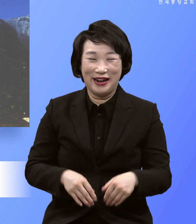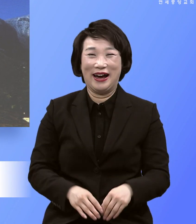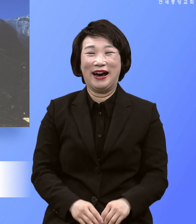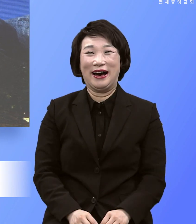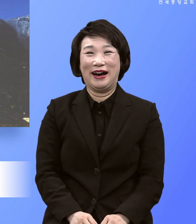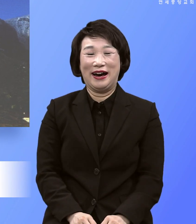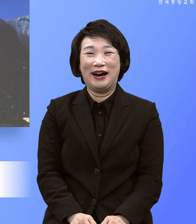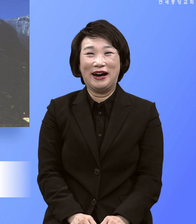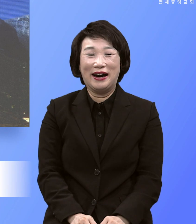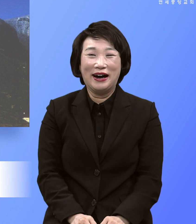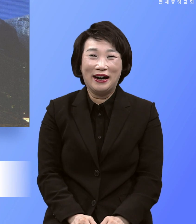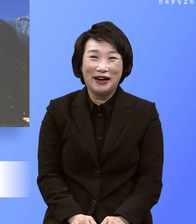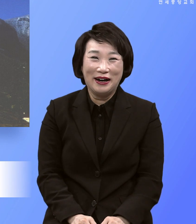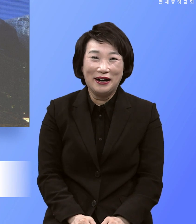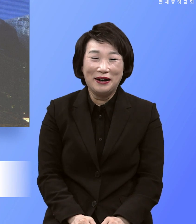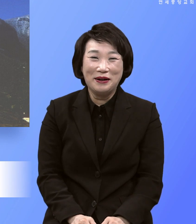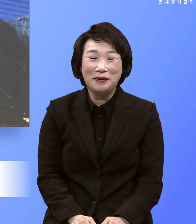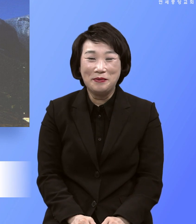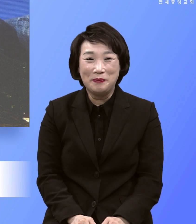오라.